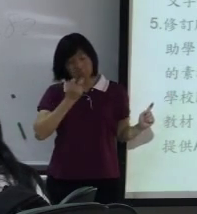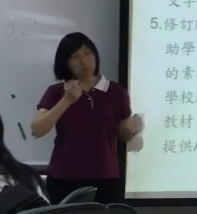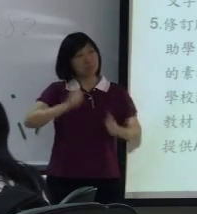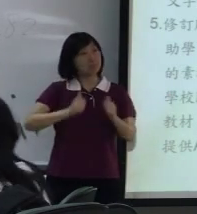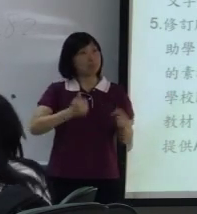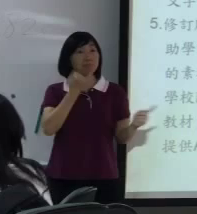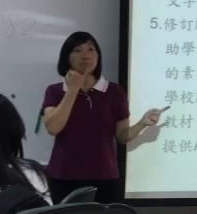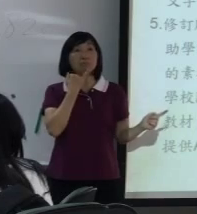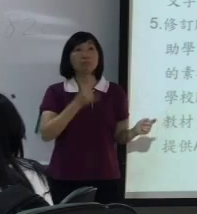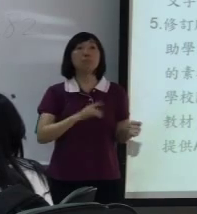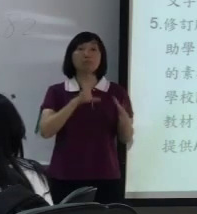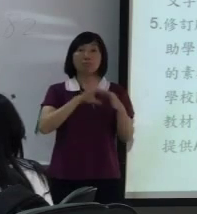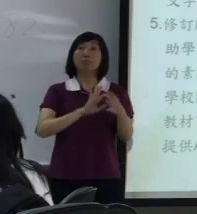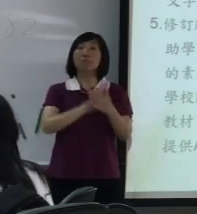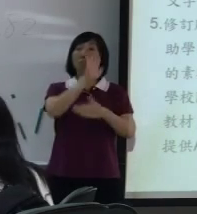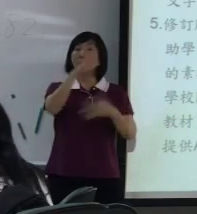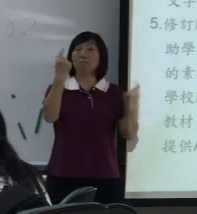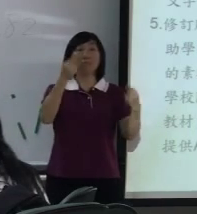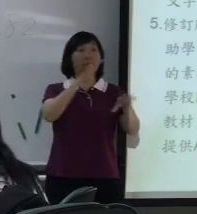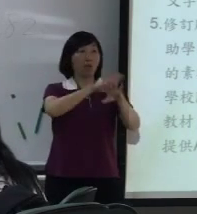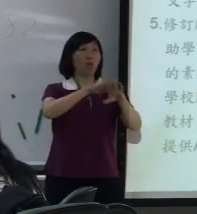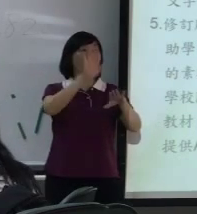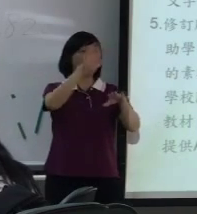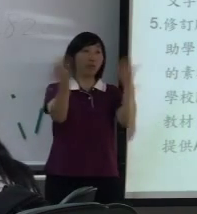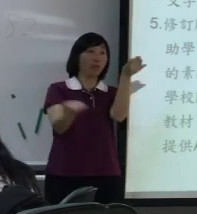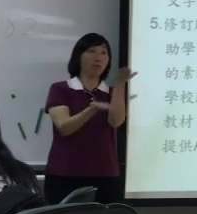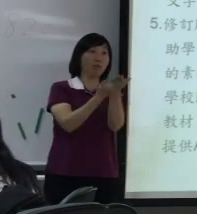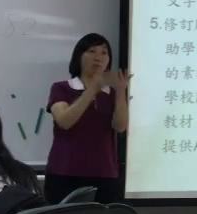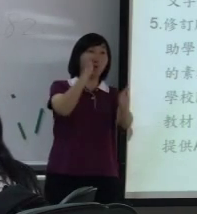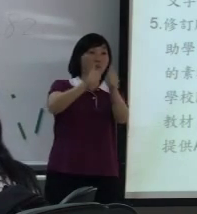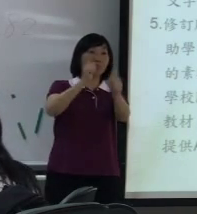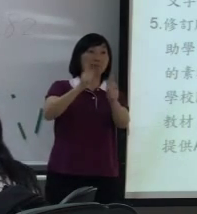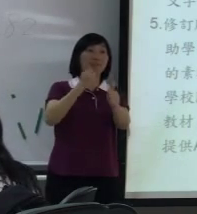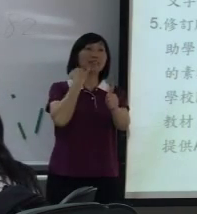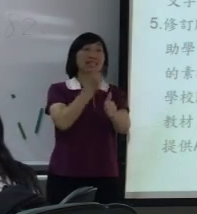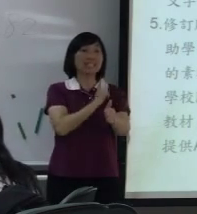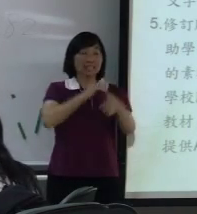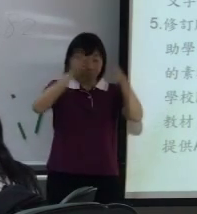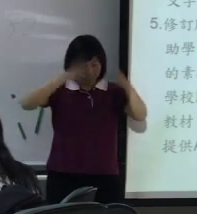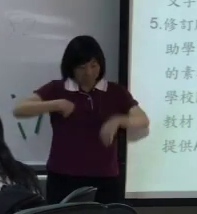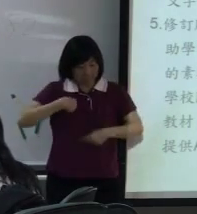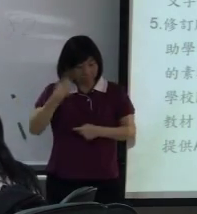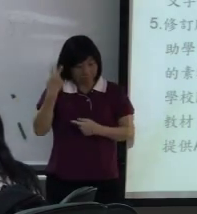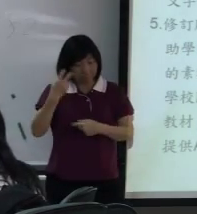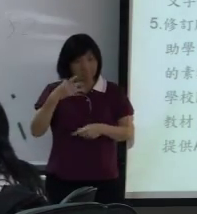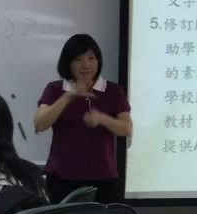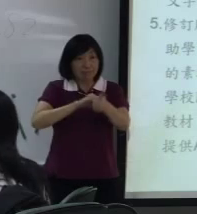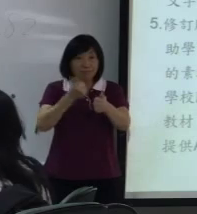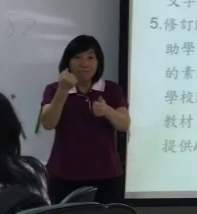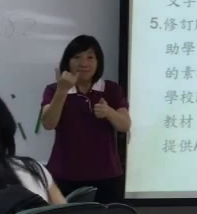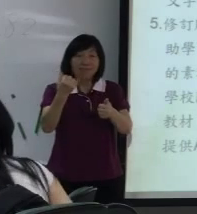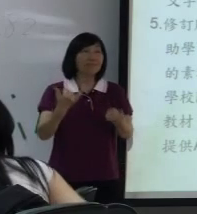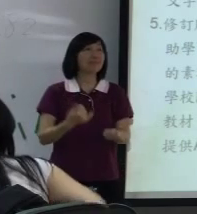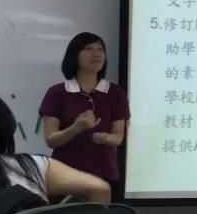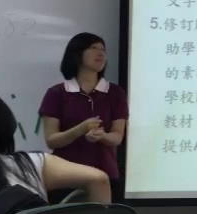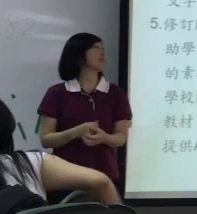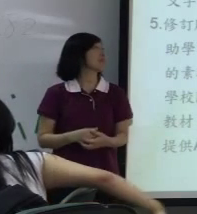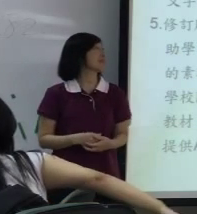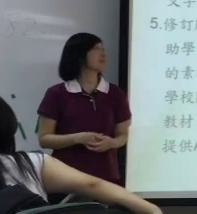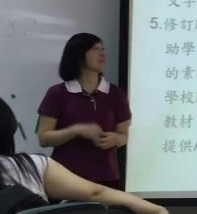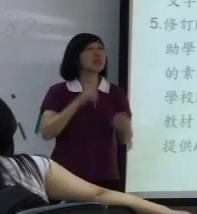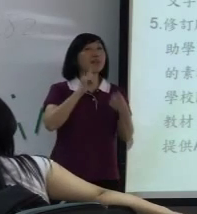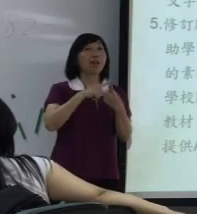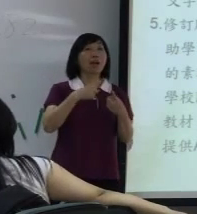将来我们也会附有测验的功能，可以帮助学习手语